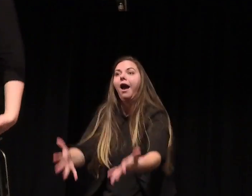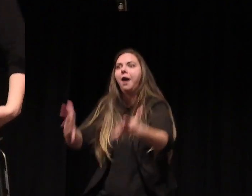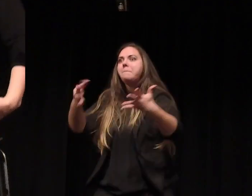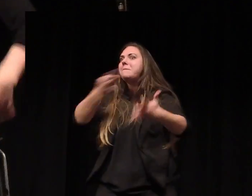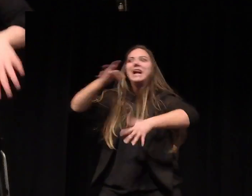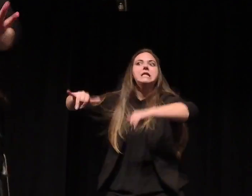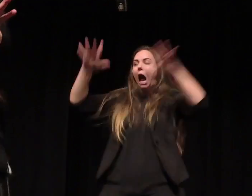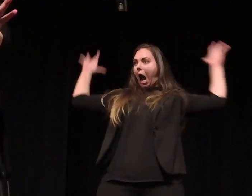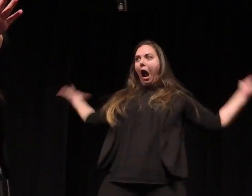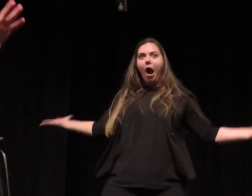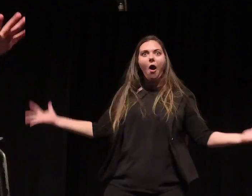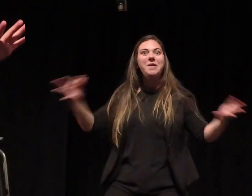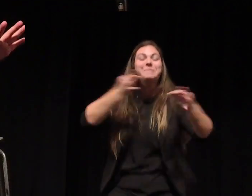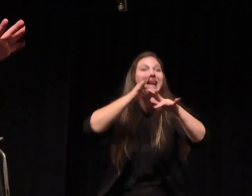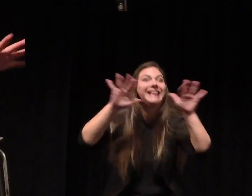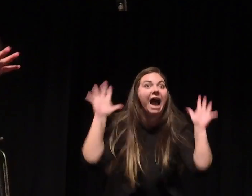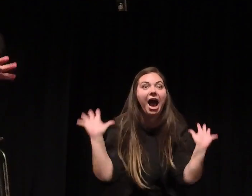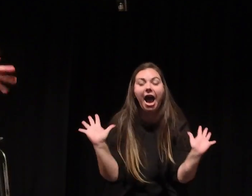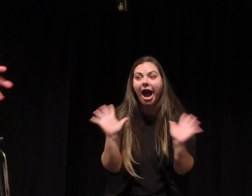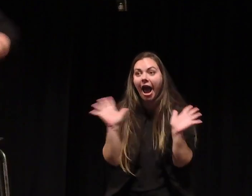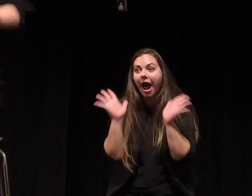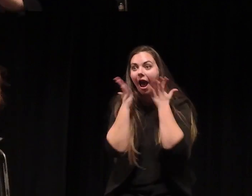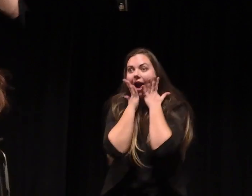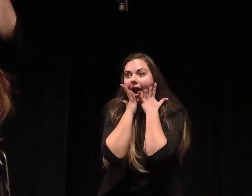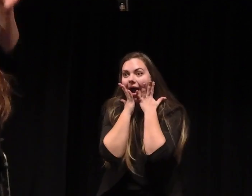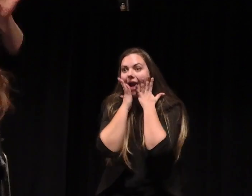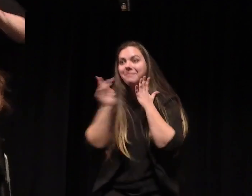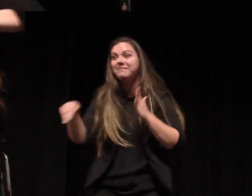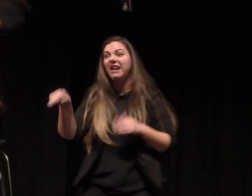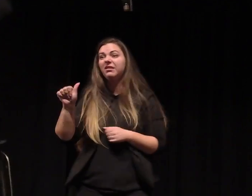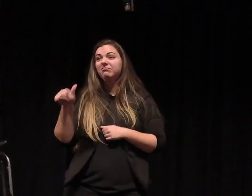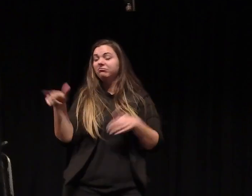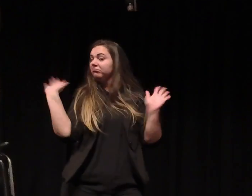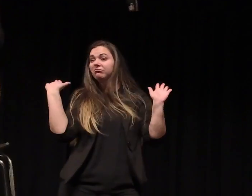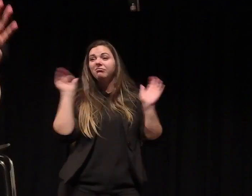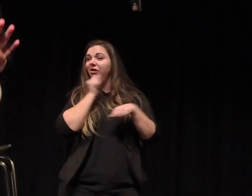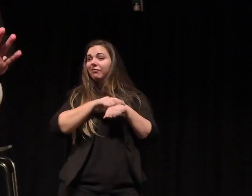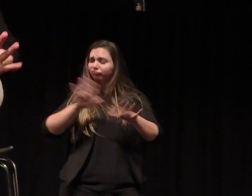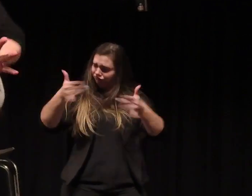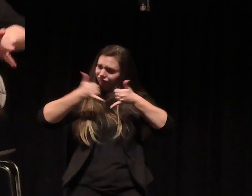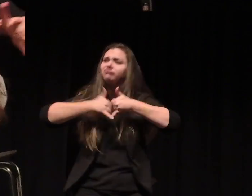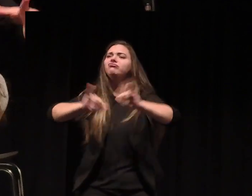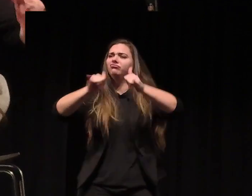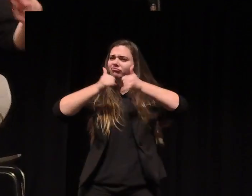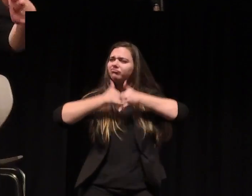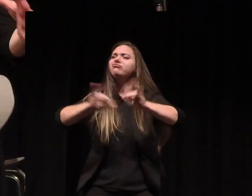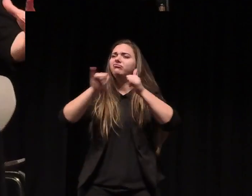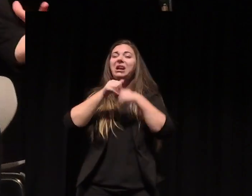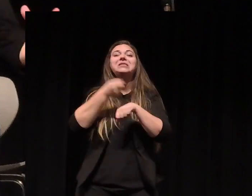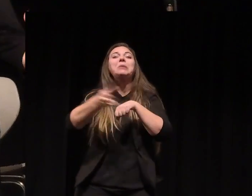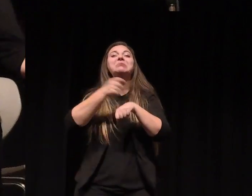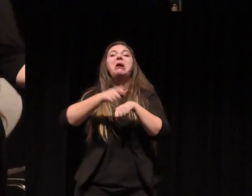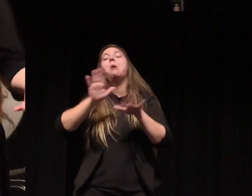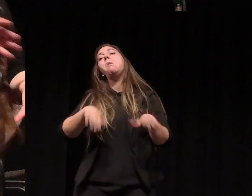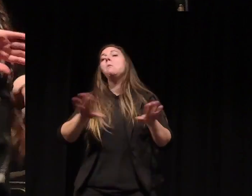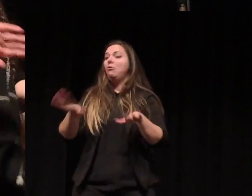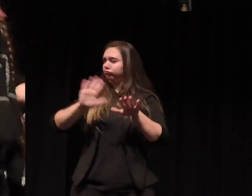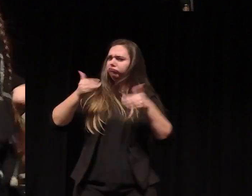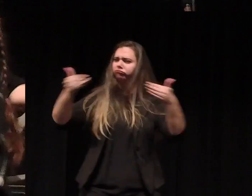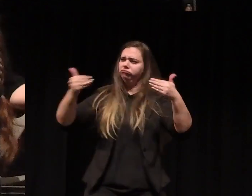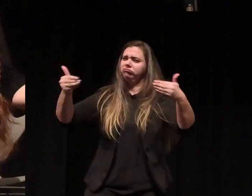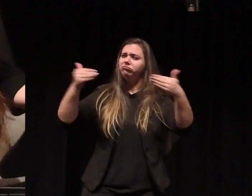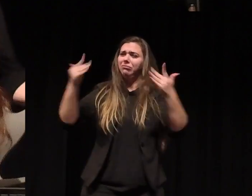miracle! » Marc-André n'a pas perdu de temps. Il a répété ça avec toutes les pommes du pommier jusqu'à ce que tous les paniers